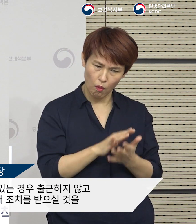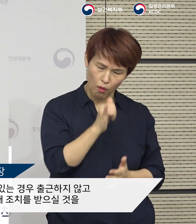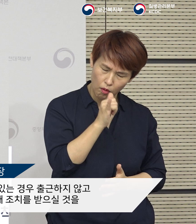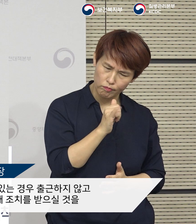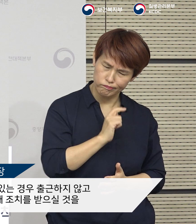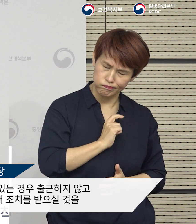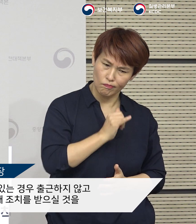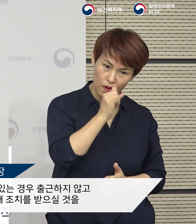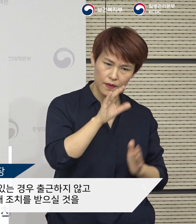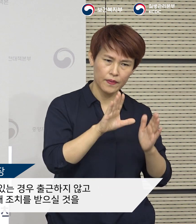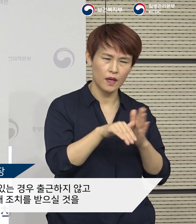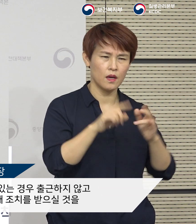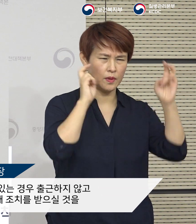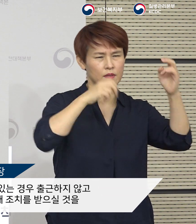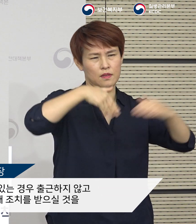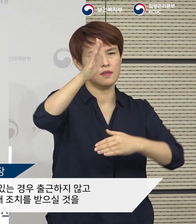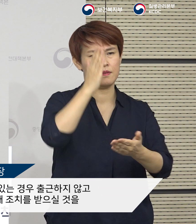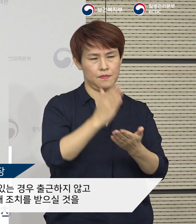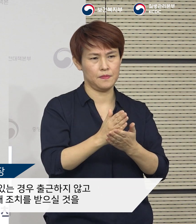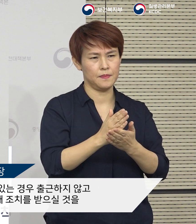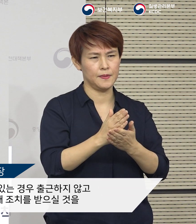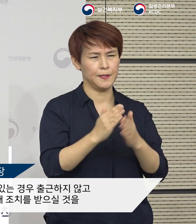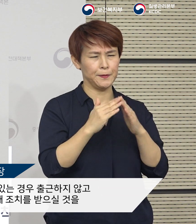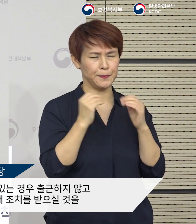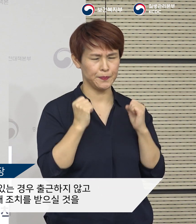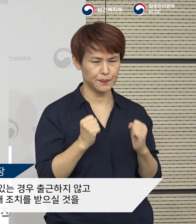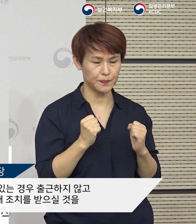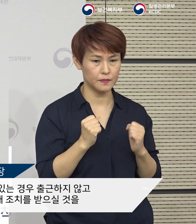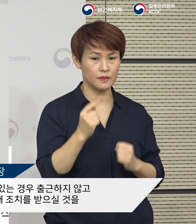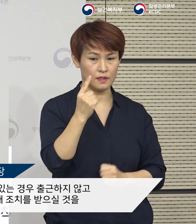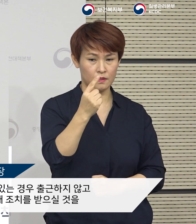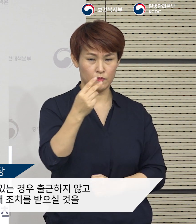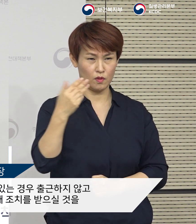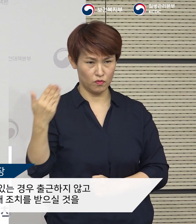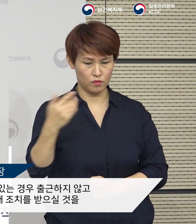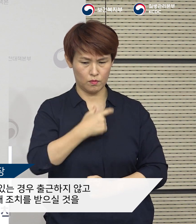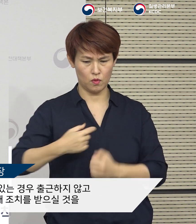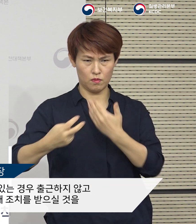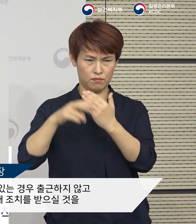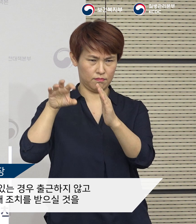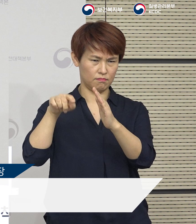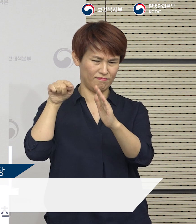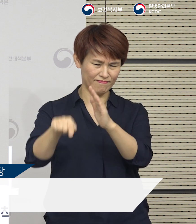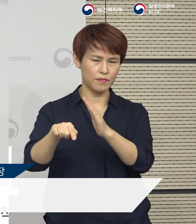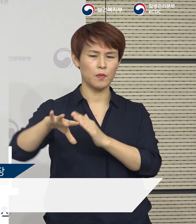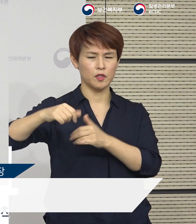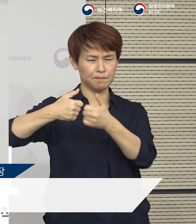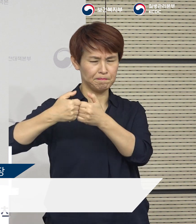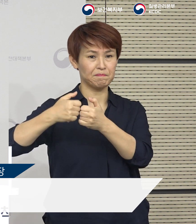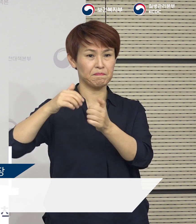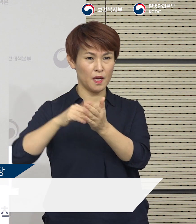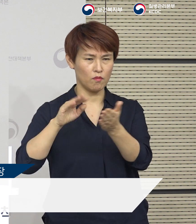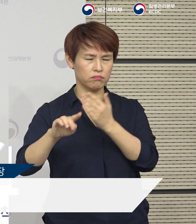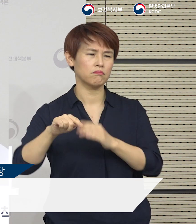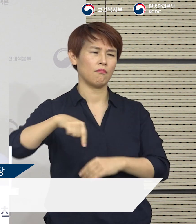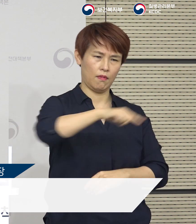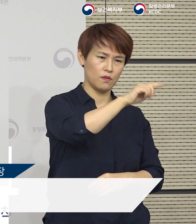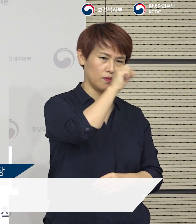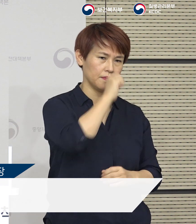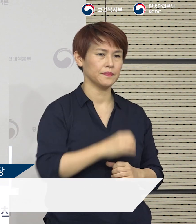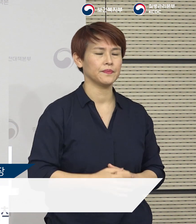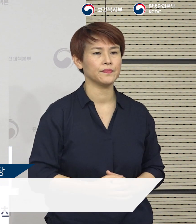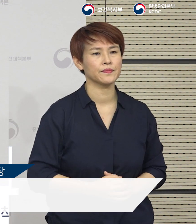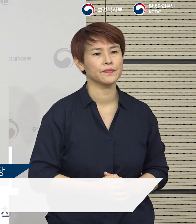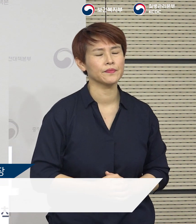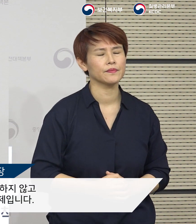출근하지 않고 집에서 증상을 관찰한 후 1339와 보건소를 통해 조치를 받으실 것을 다시 한번 간곡히